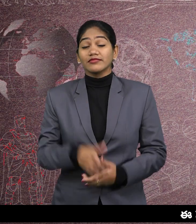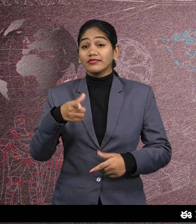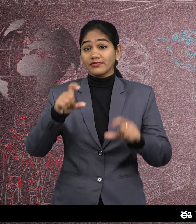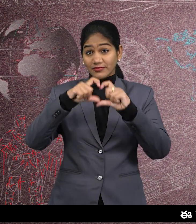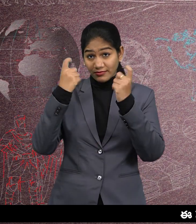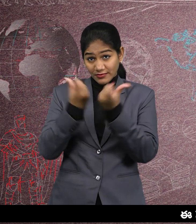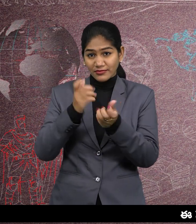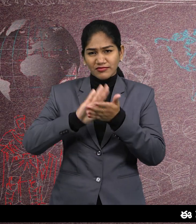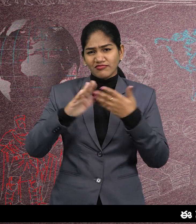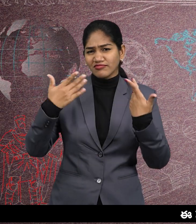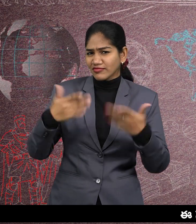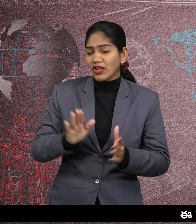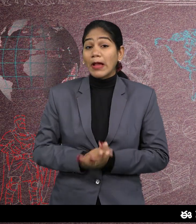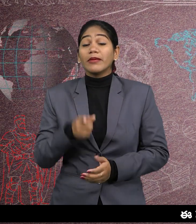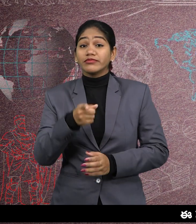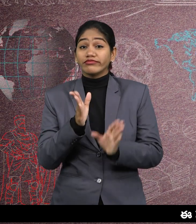ఈ సెషన్ ముగిసే సమయానికి